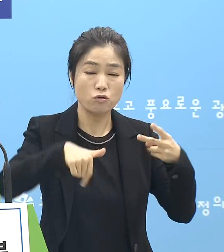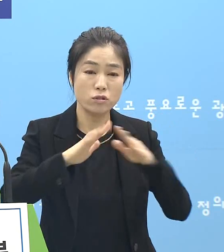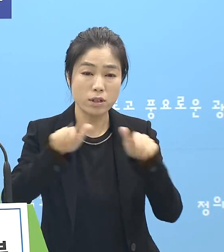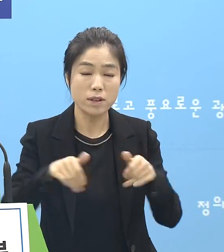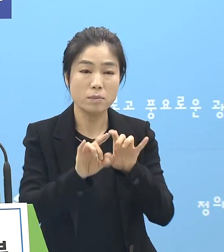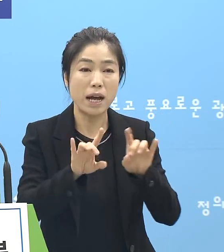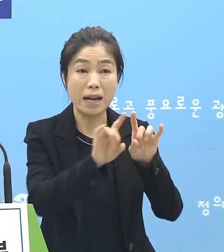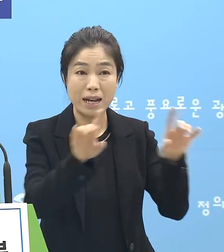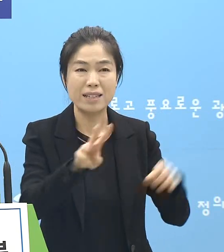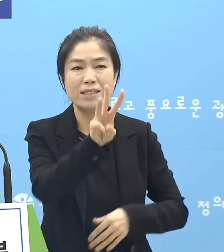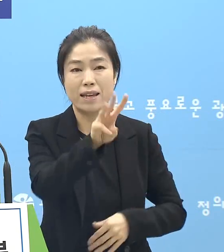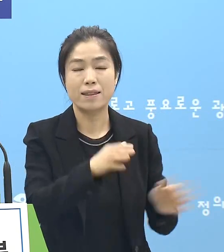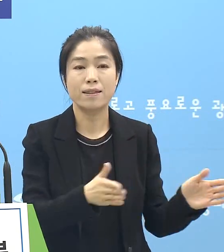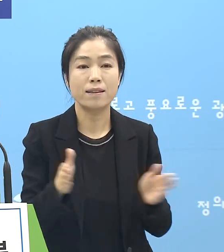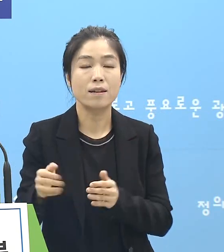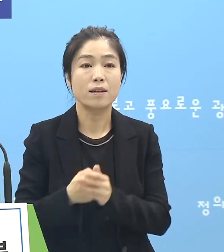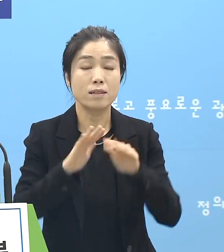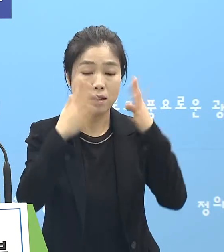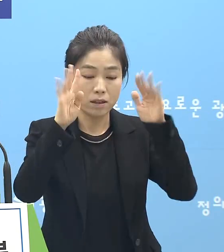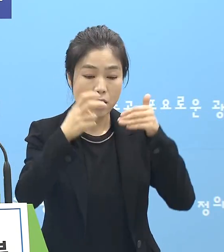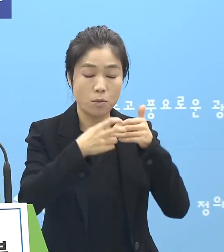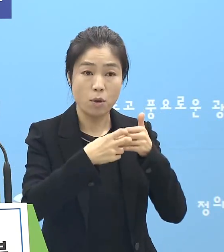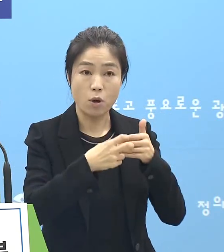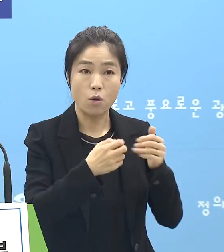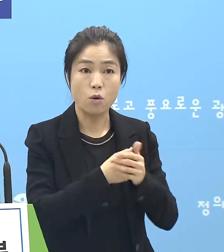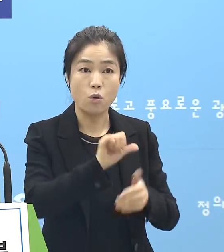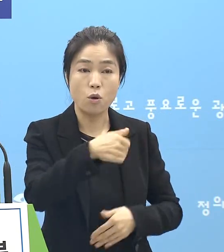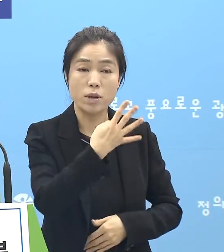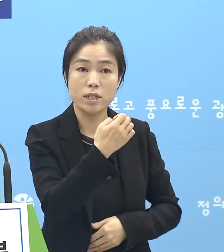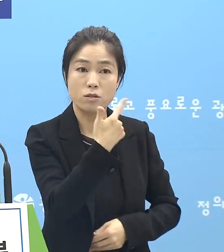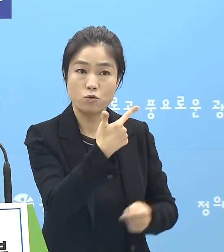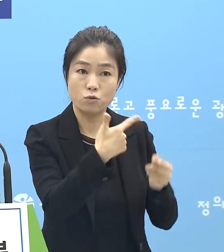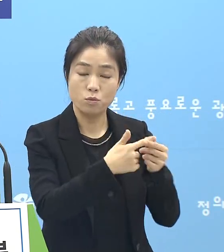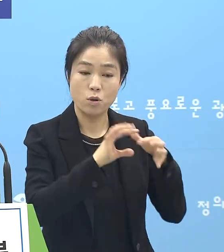1명입니다. 전남대 546번 관련한 대응